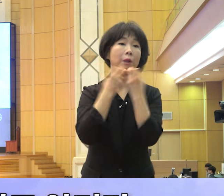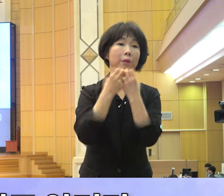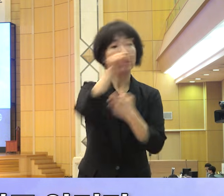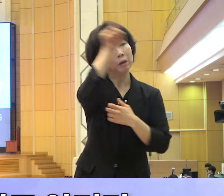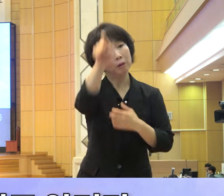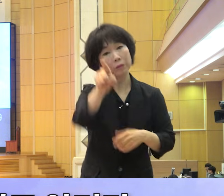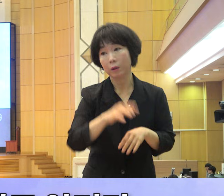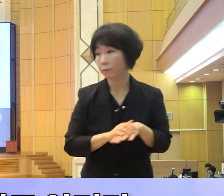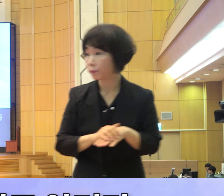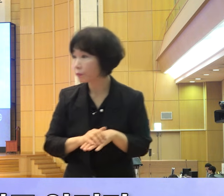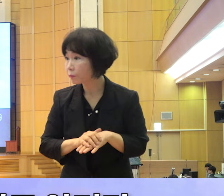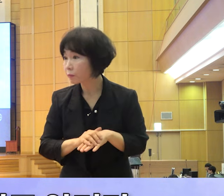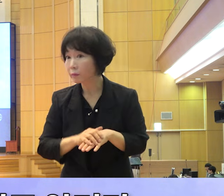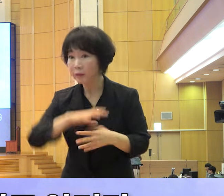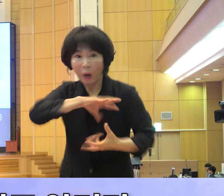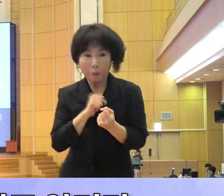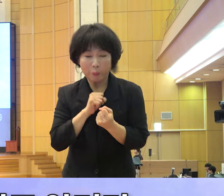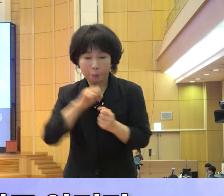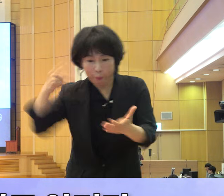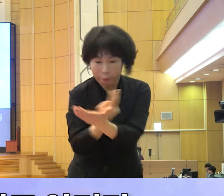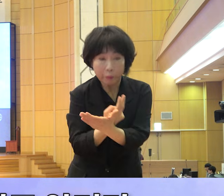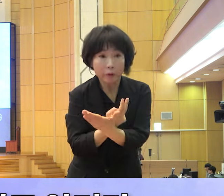사람들이 몰라가지고